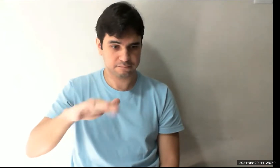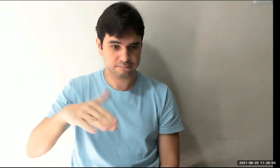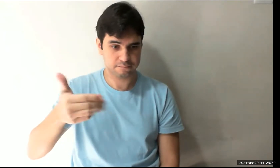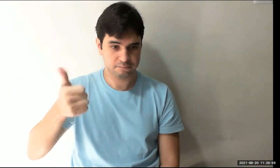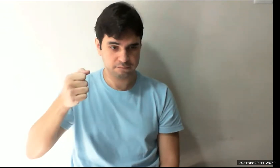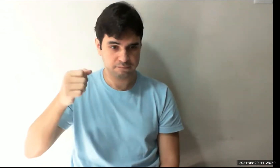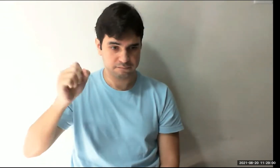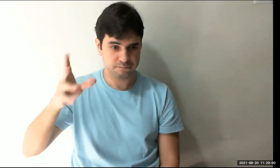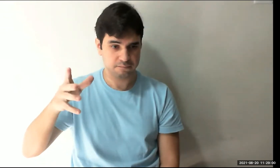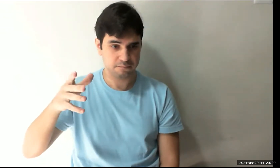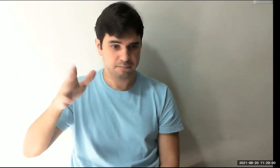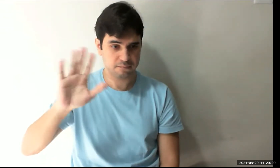Agradeço.